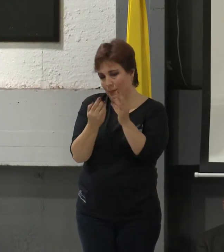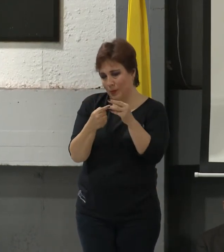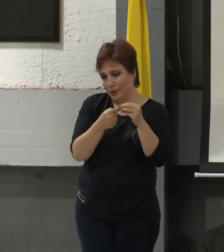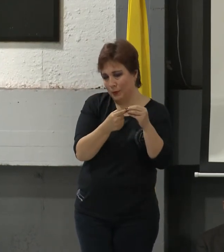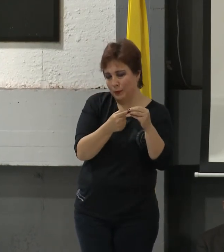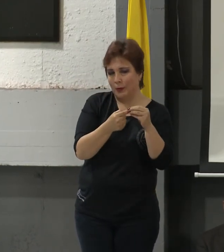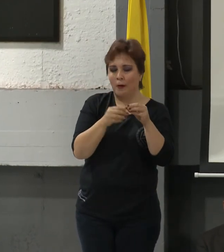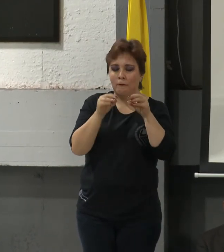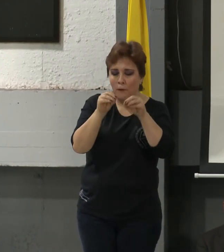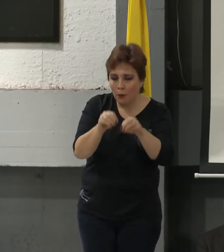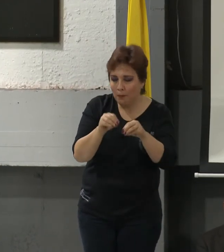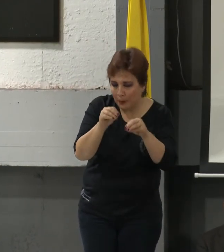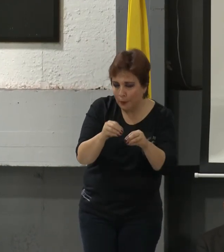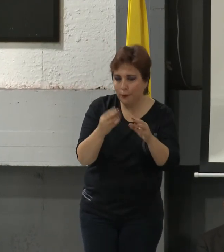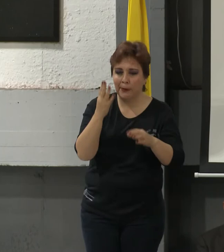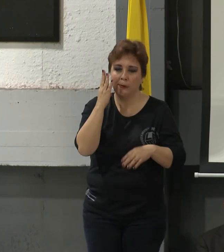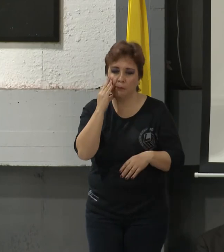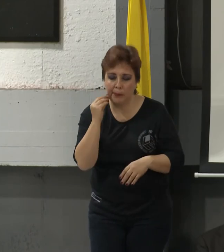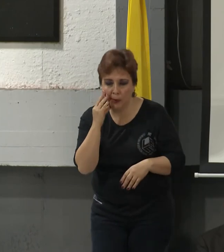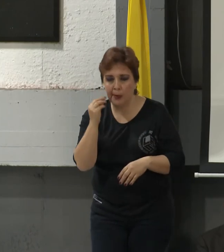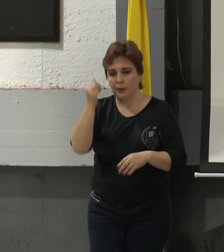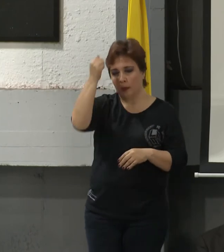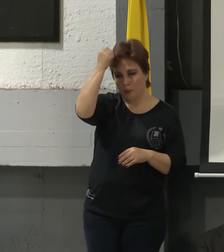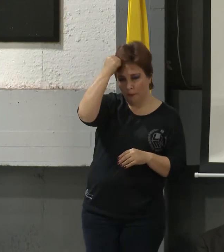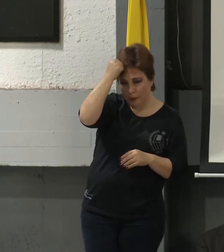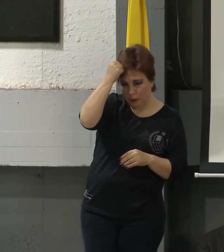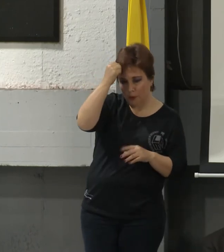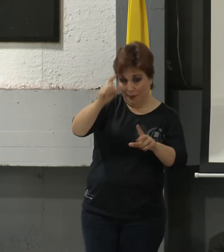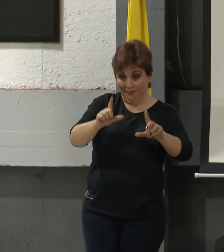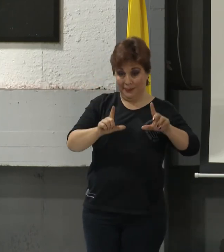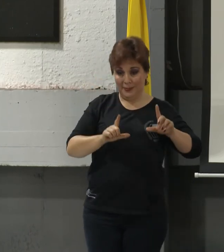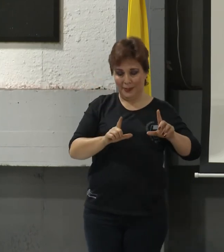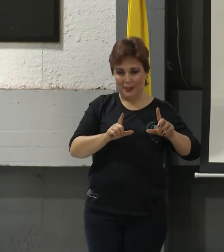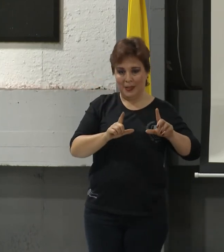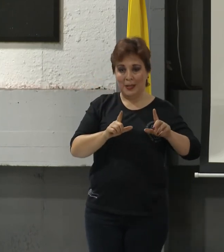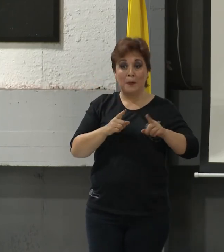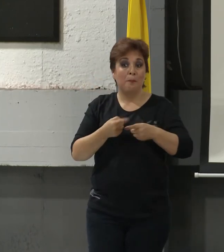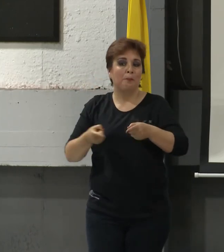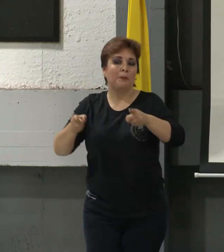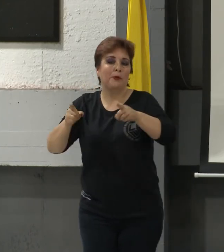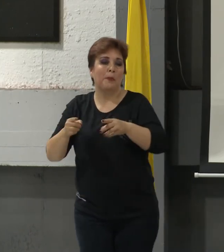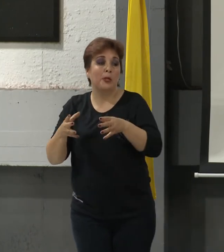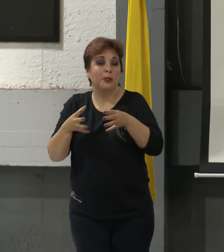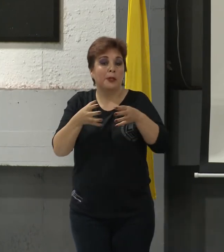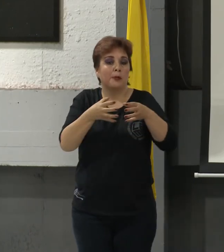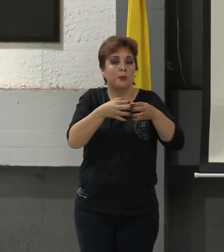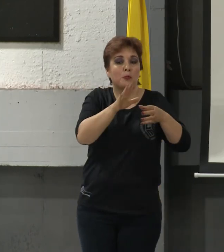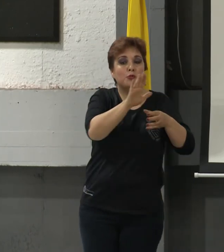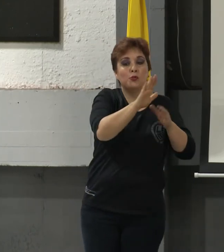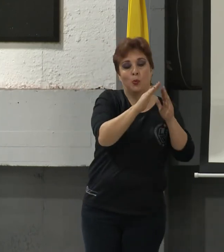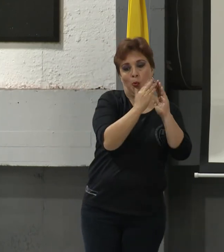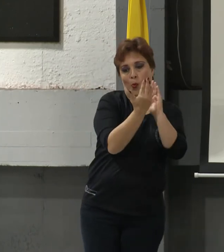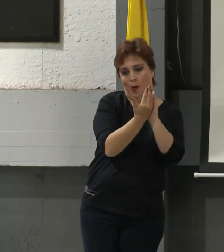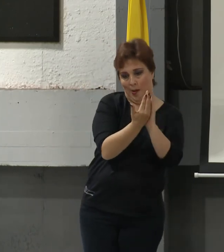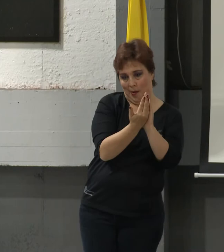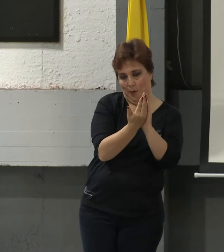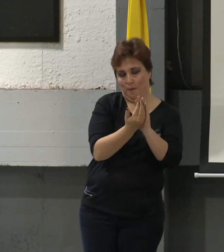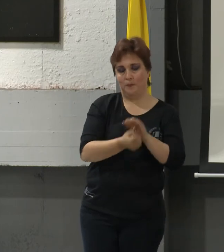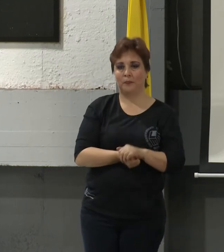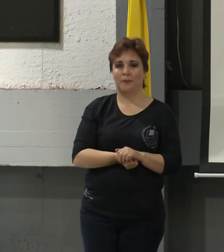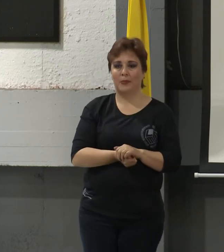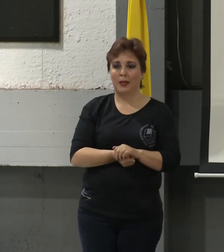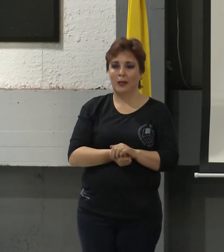de maestros de licenciados sino también de la sección de educación especial del colegio son historias